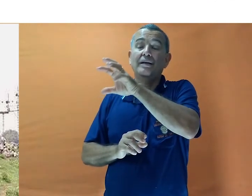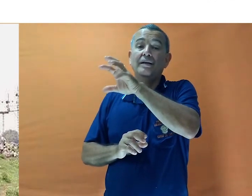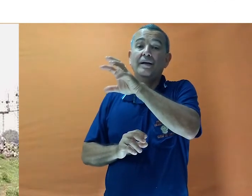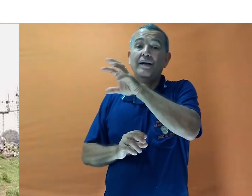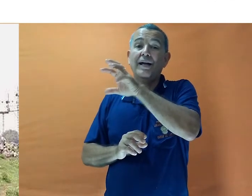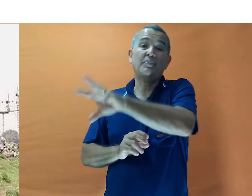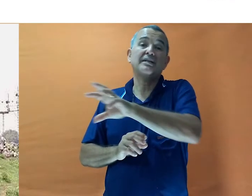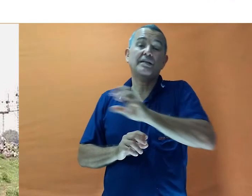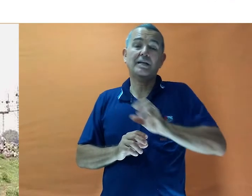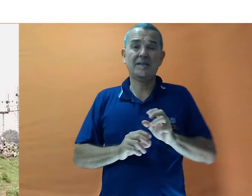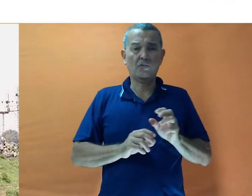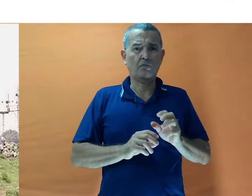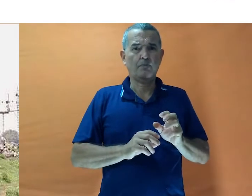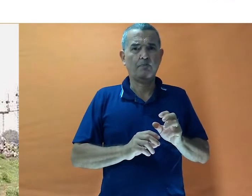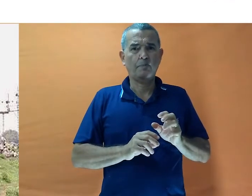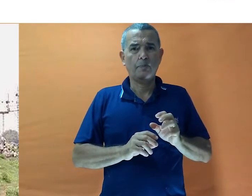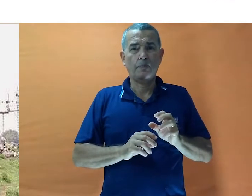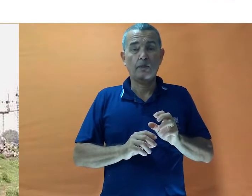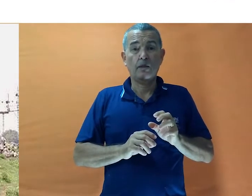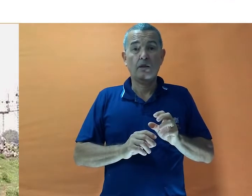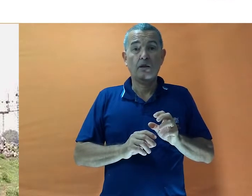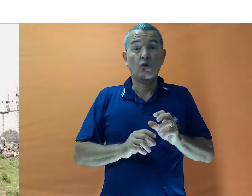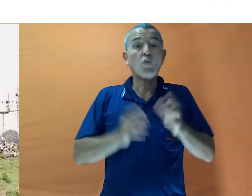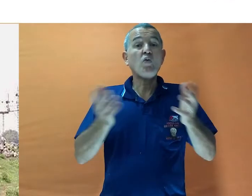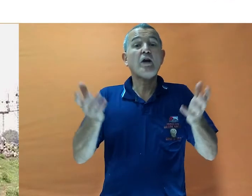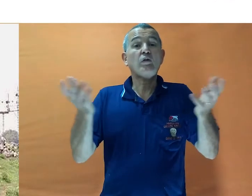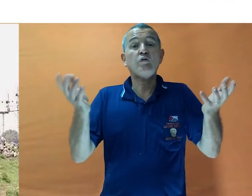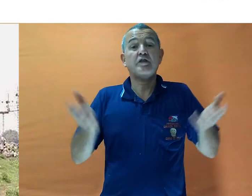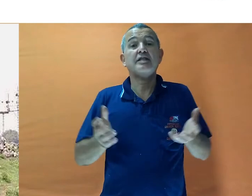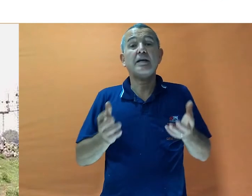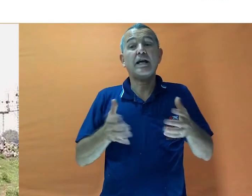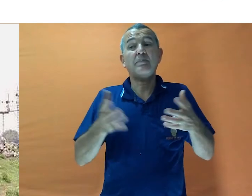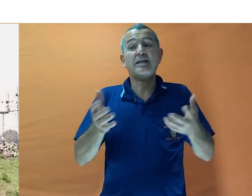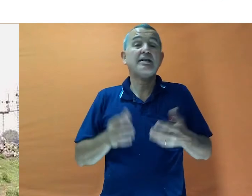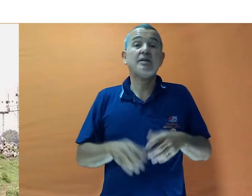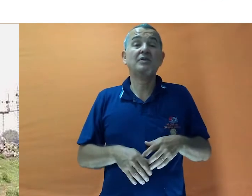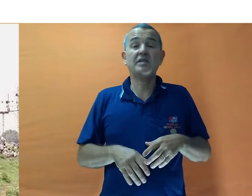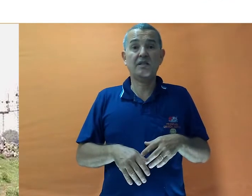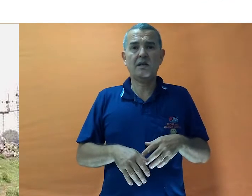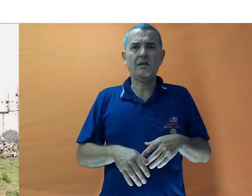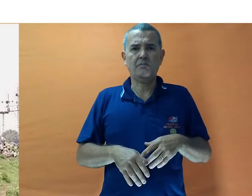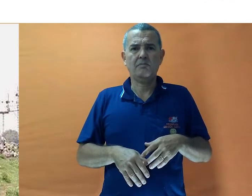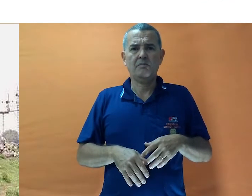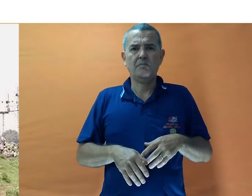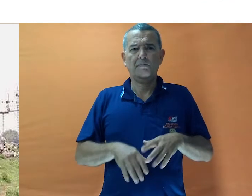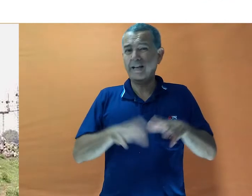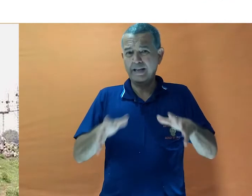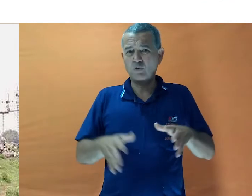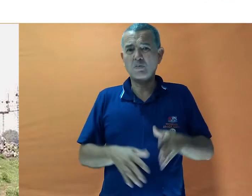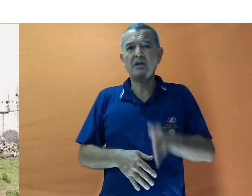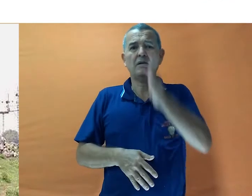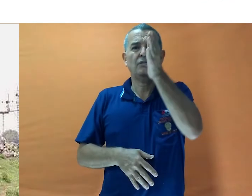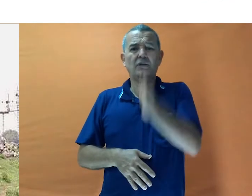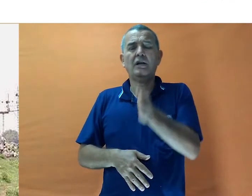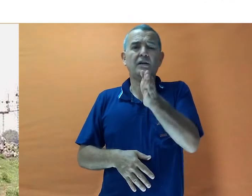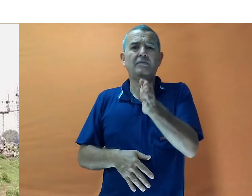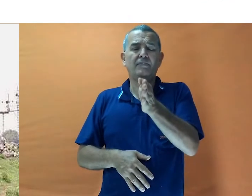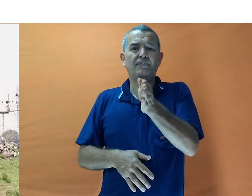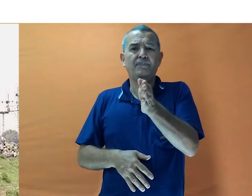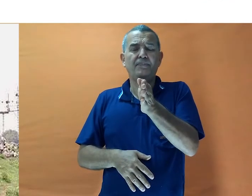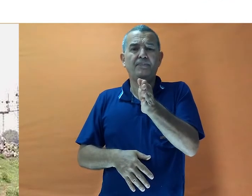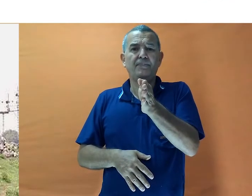da representação. Como é que eu vou fazer a representação desse trem? Para resumir,